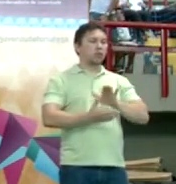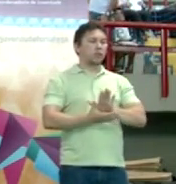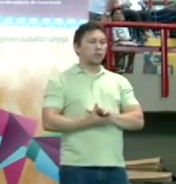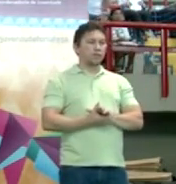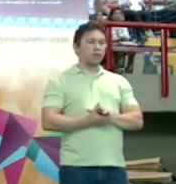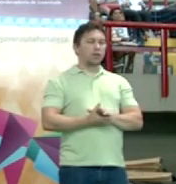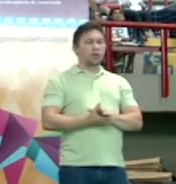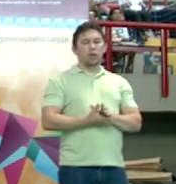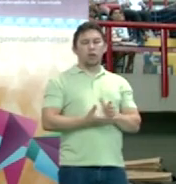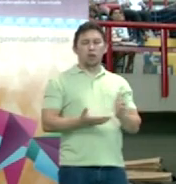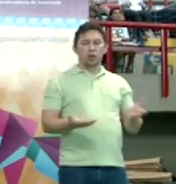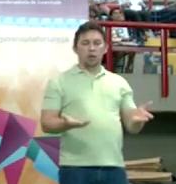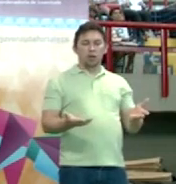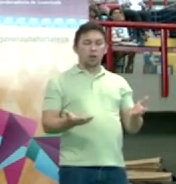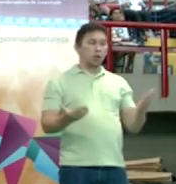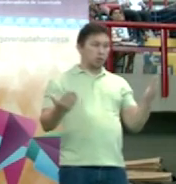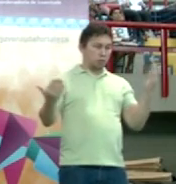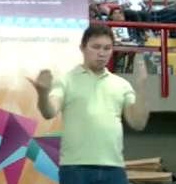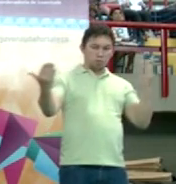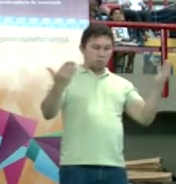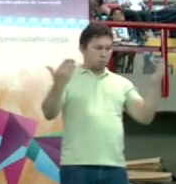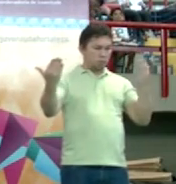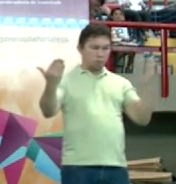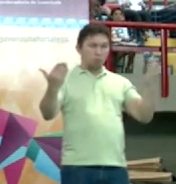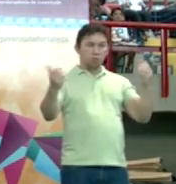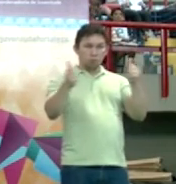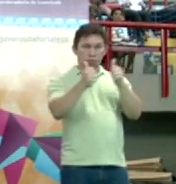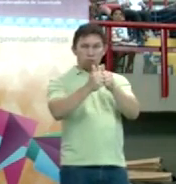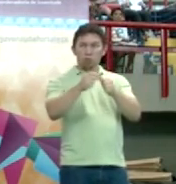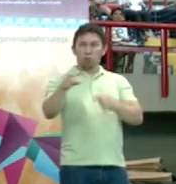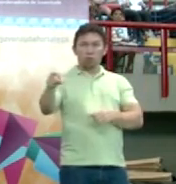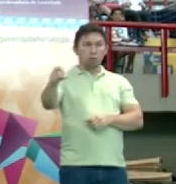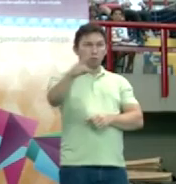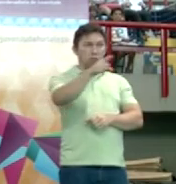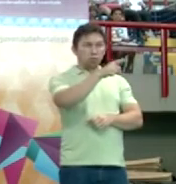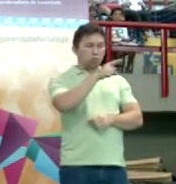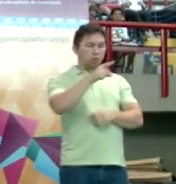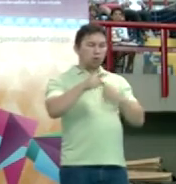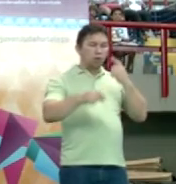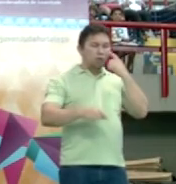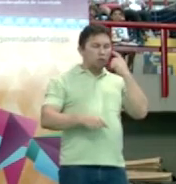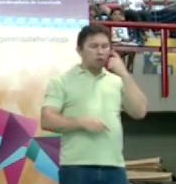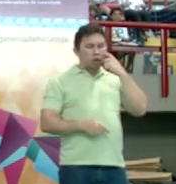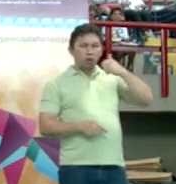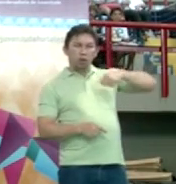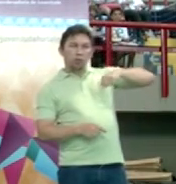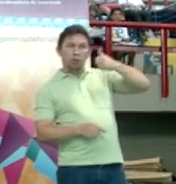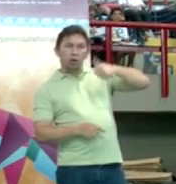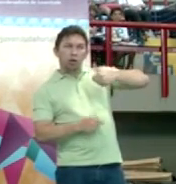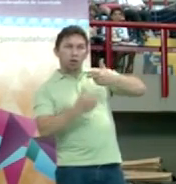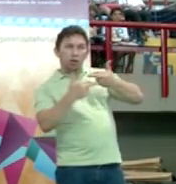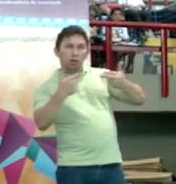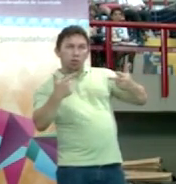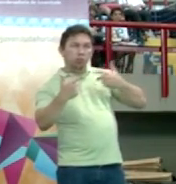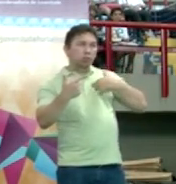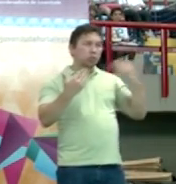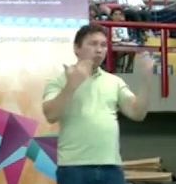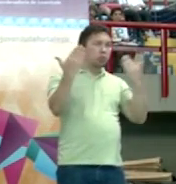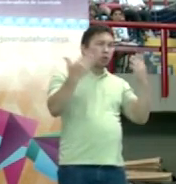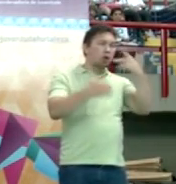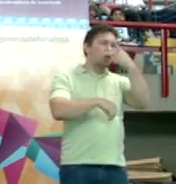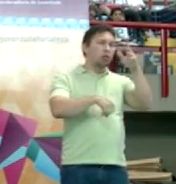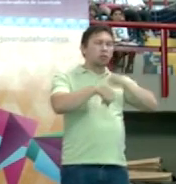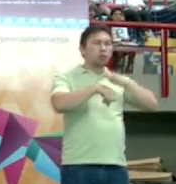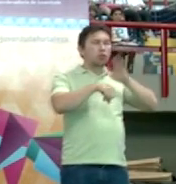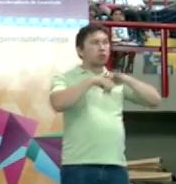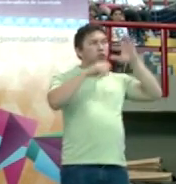Eu vou fazer uma comparação aqui com vocês. Vou fazer uma analogia. Eu queria que vocês